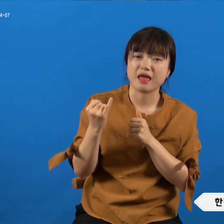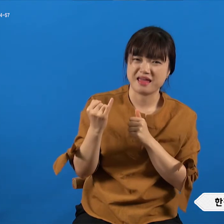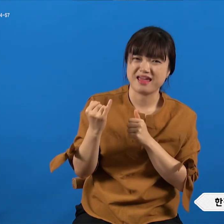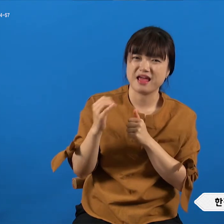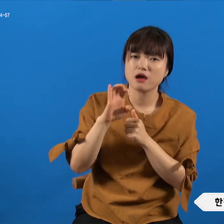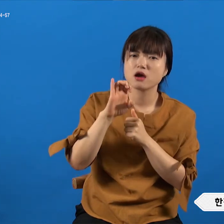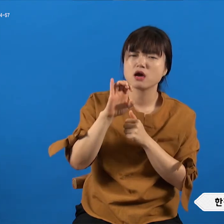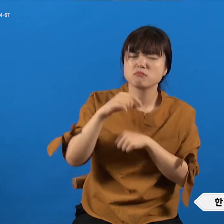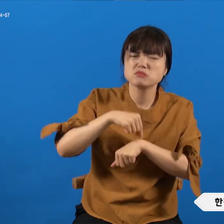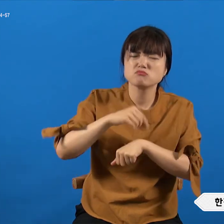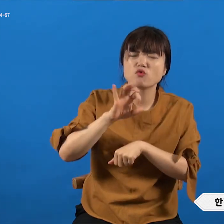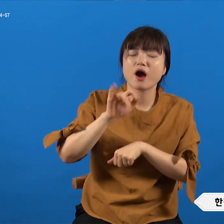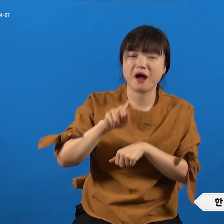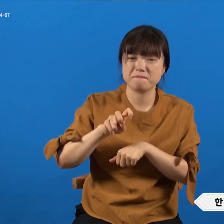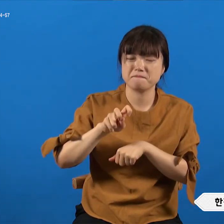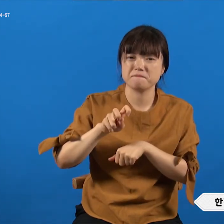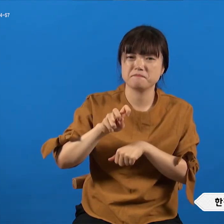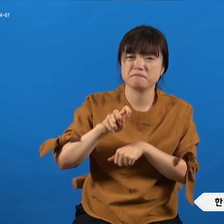때문입니다.